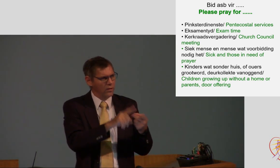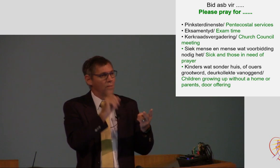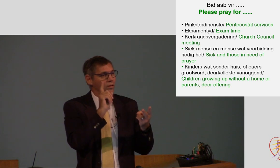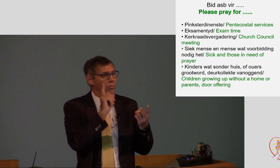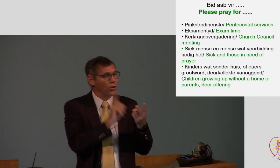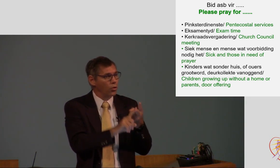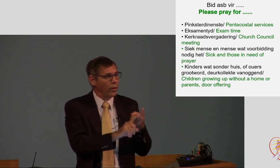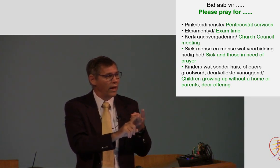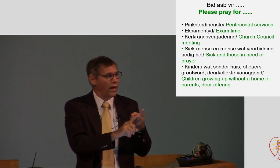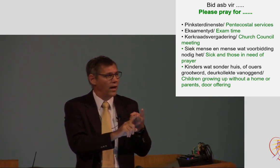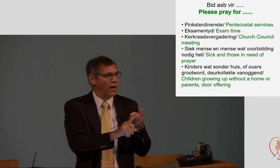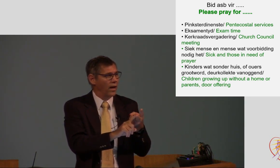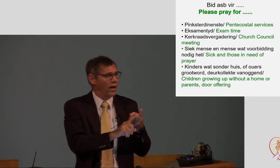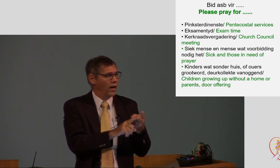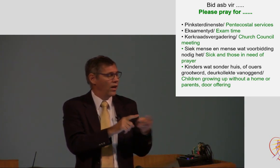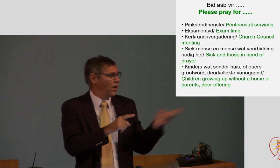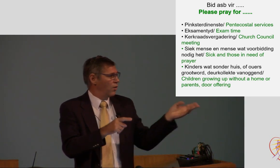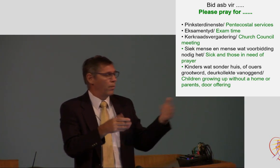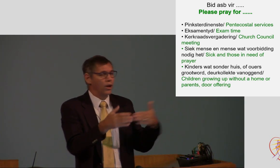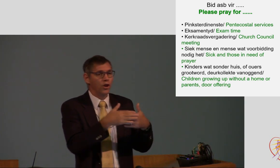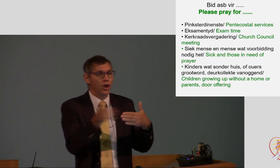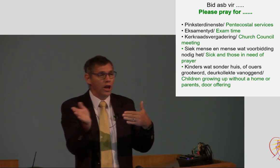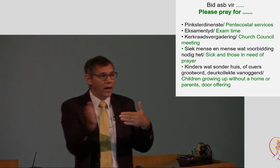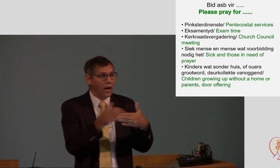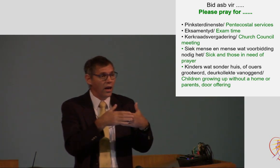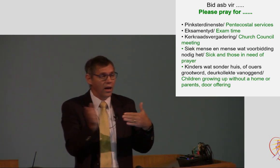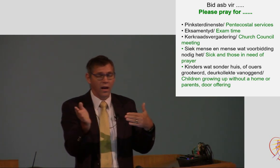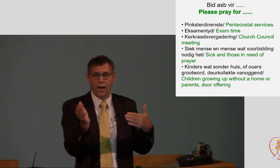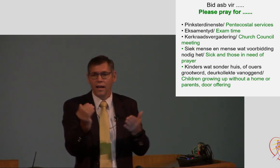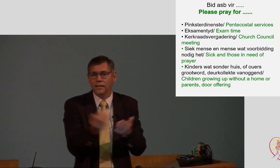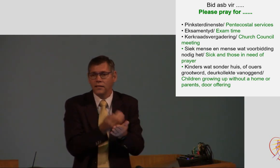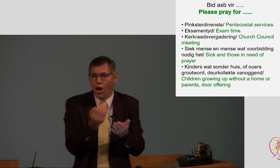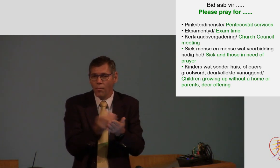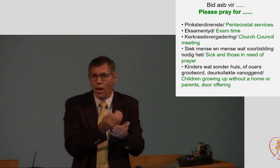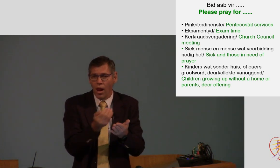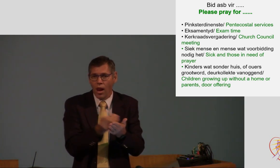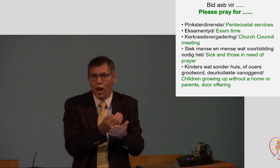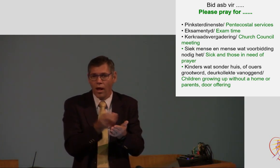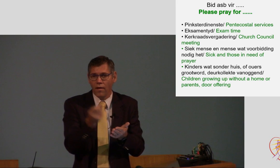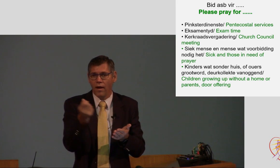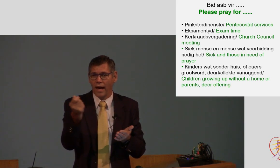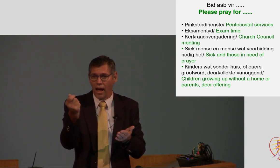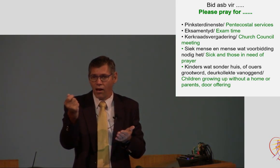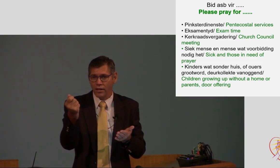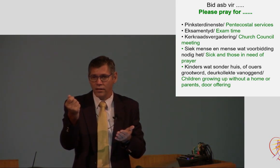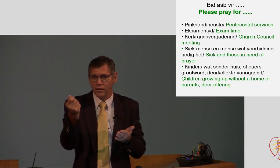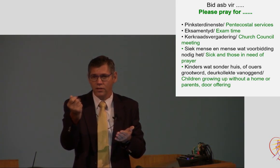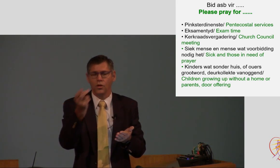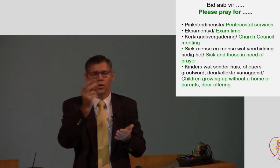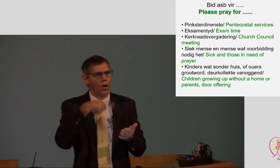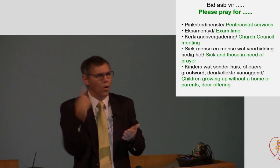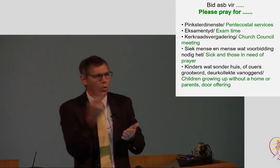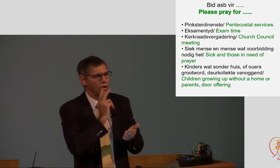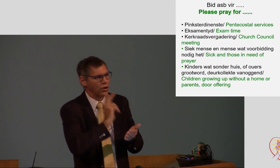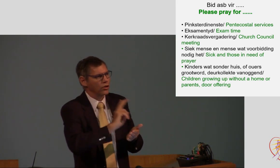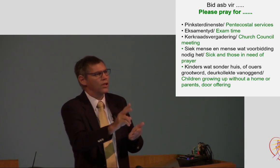nommer 2, by die deure insamel, geldjies, ons gaan stuur vir